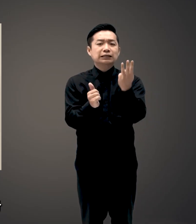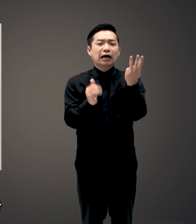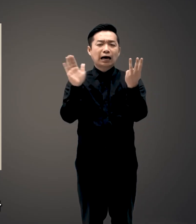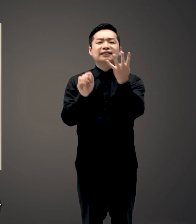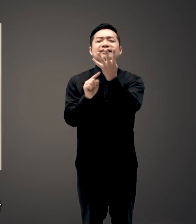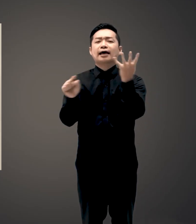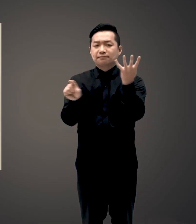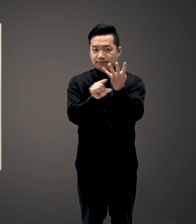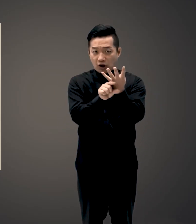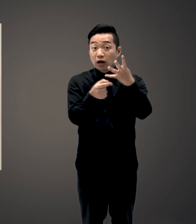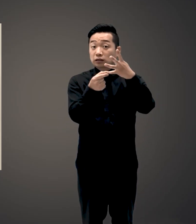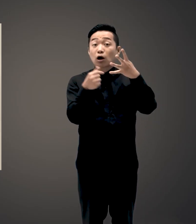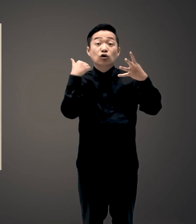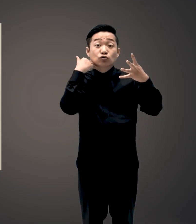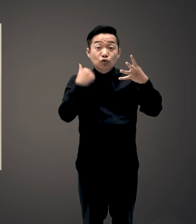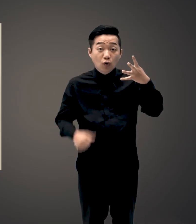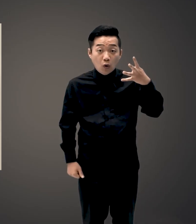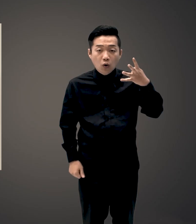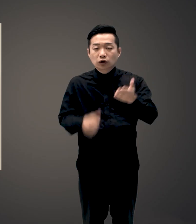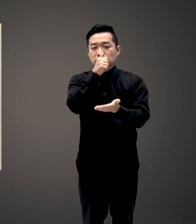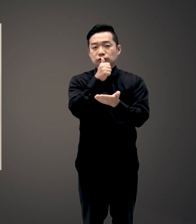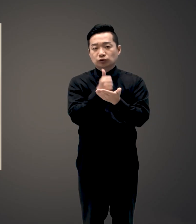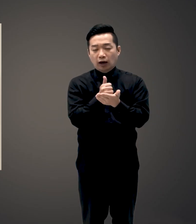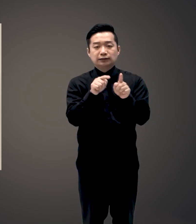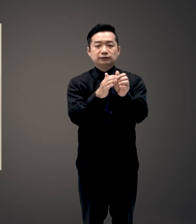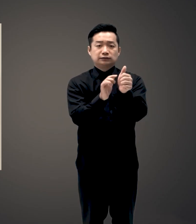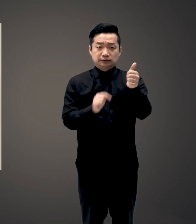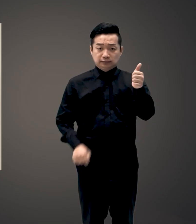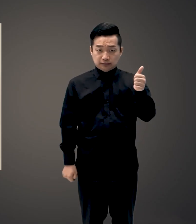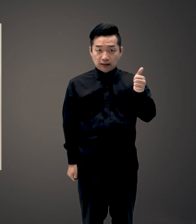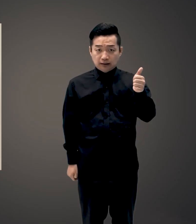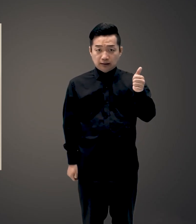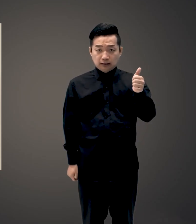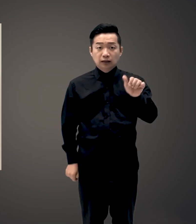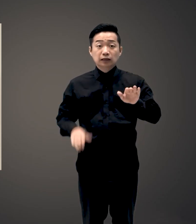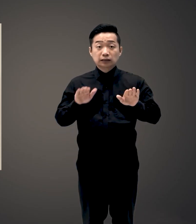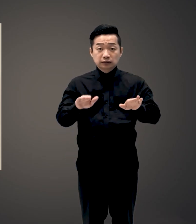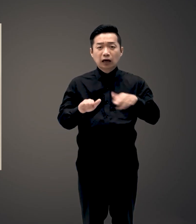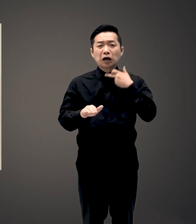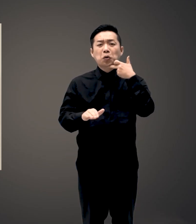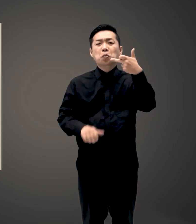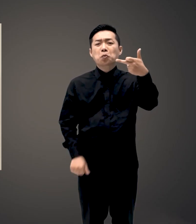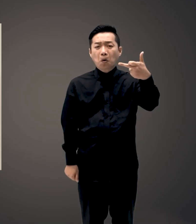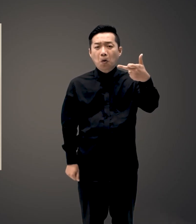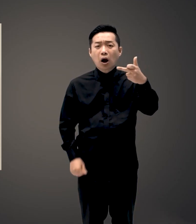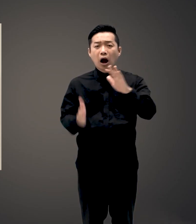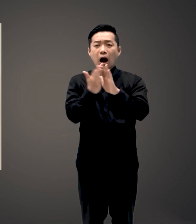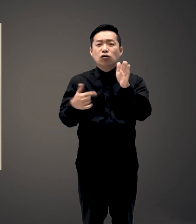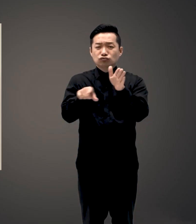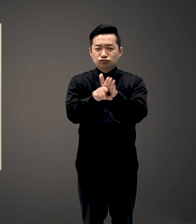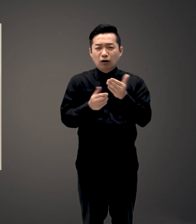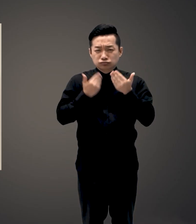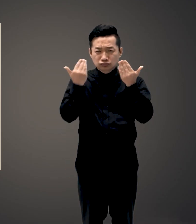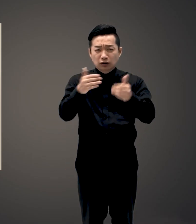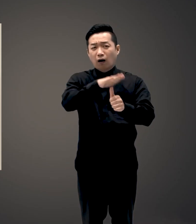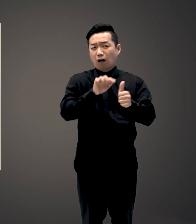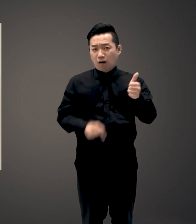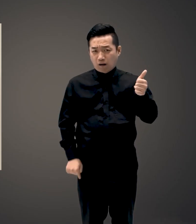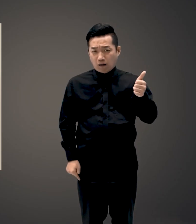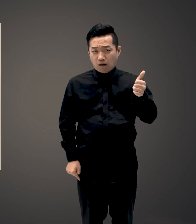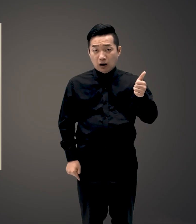했다. 그럼 그는 결국 세상에서 가장 훌륭한 작가가 되었다. 잡지 뉴욕타임스 북 리뷰.